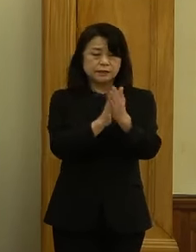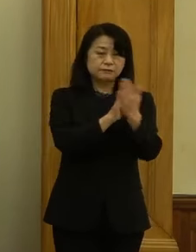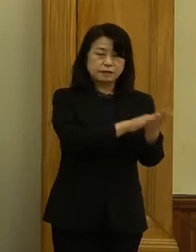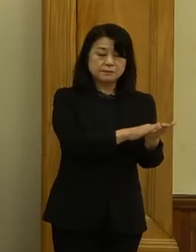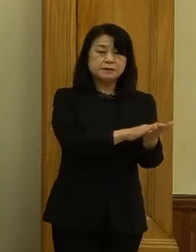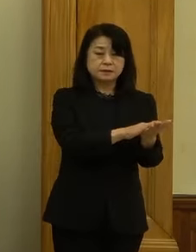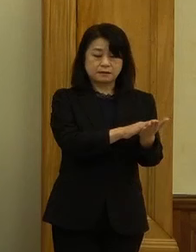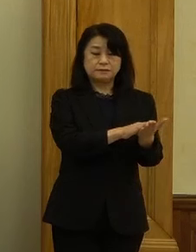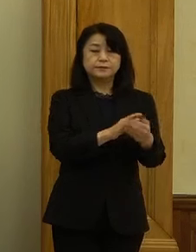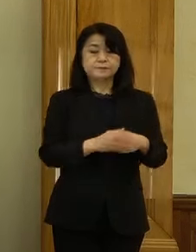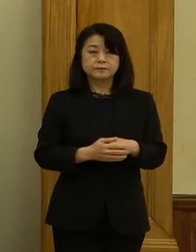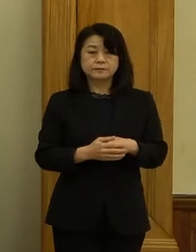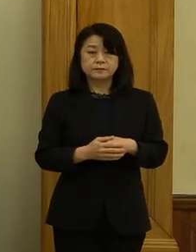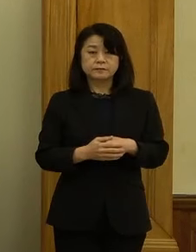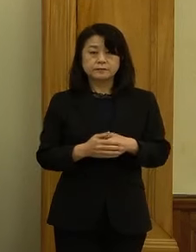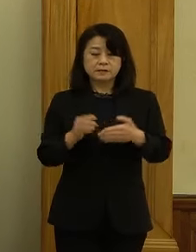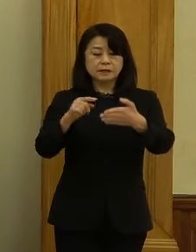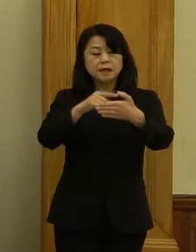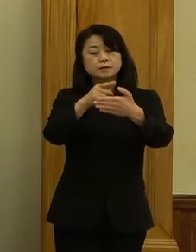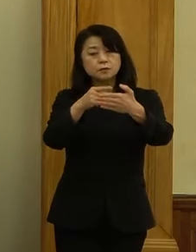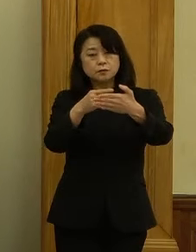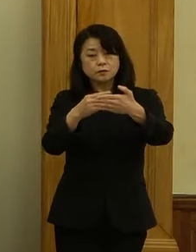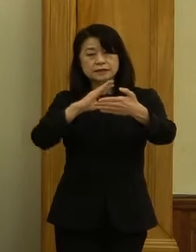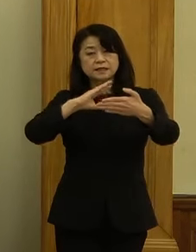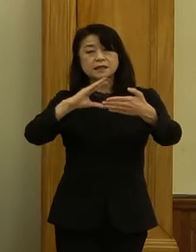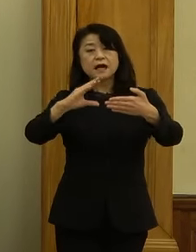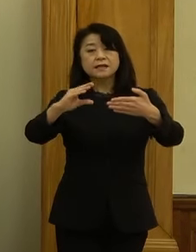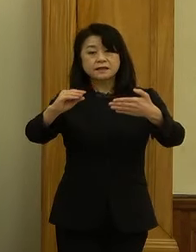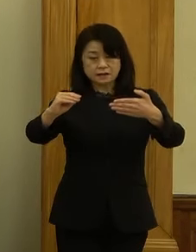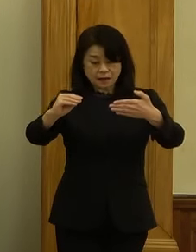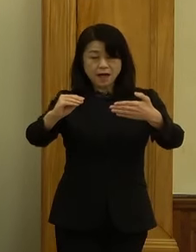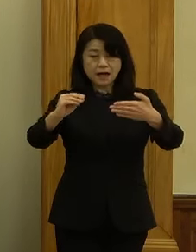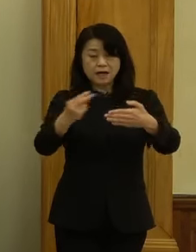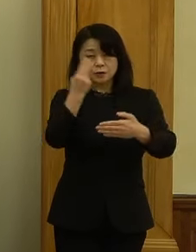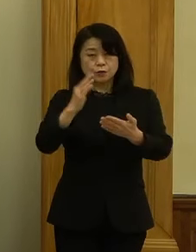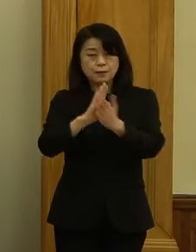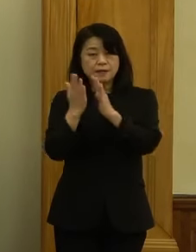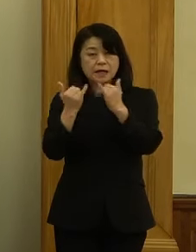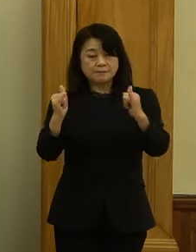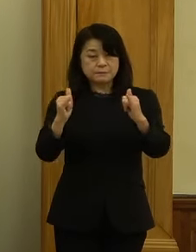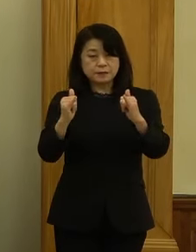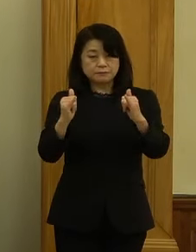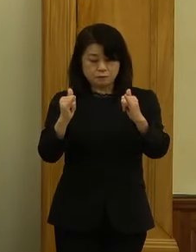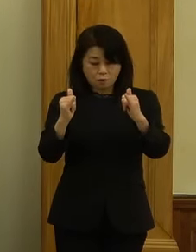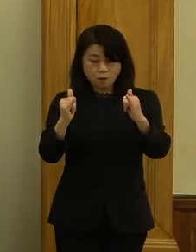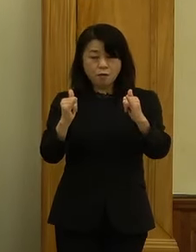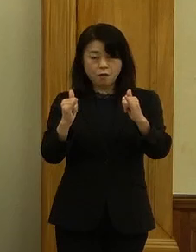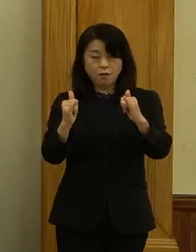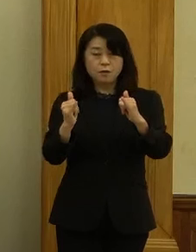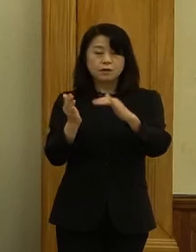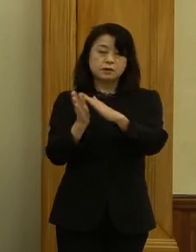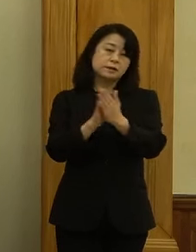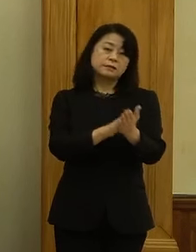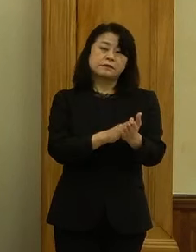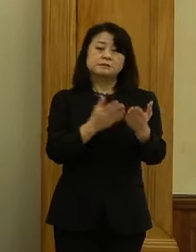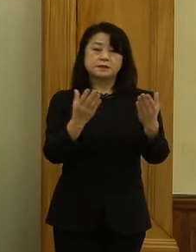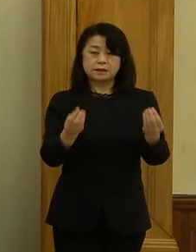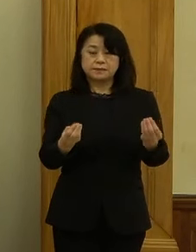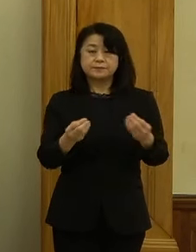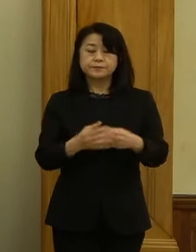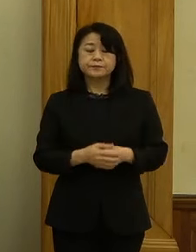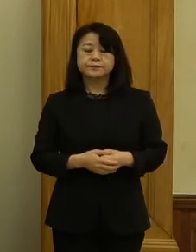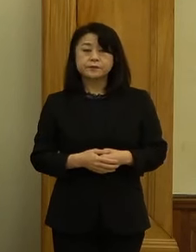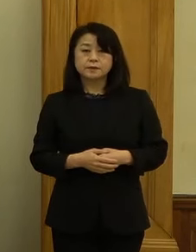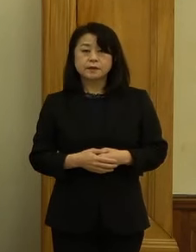になられるととにまたのに規制しておられたあ富山県民の方も方もお亡くなりなりまし